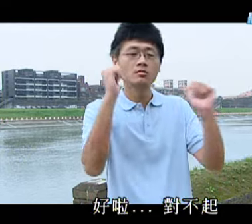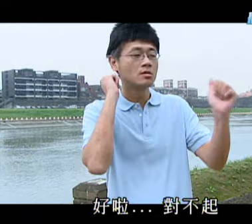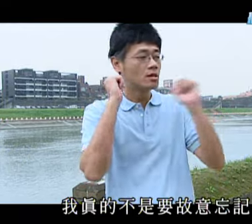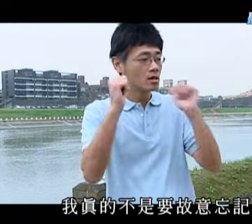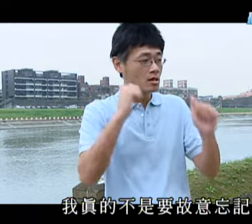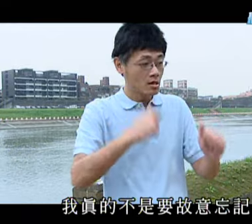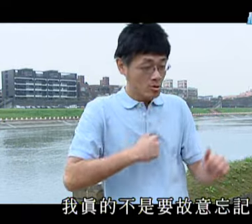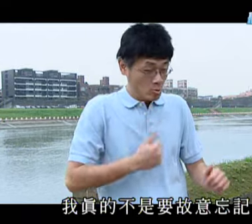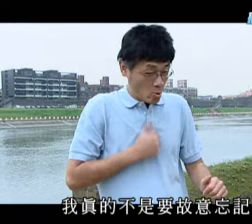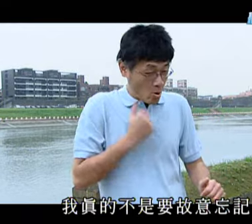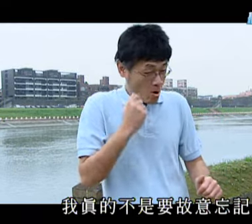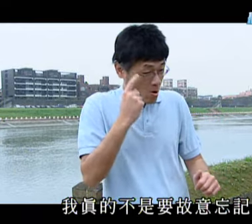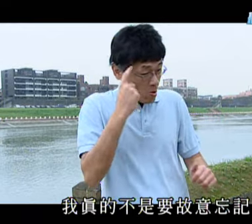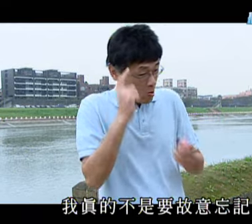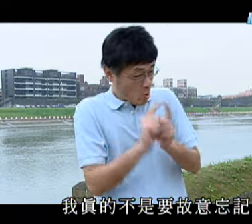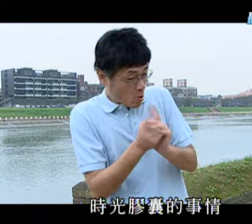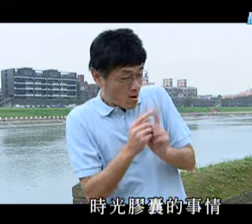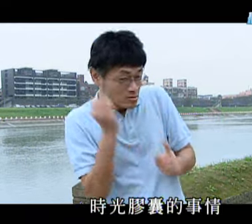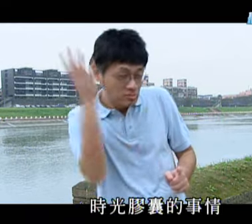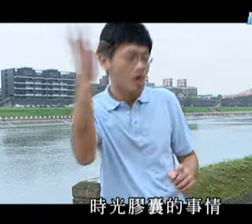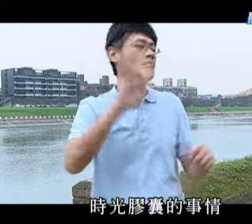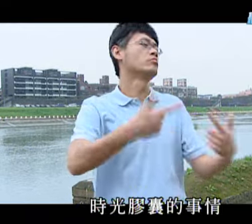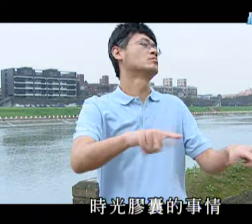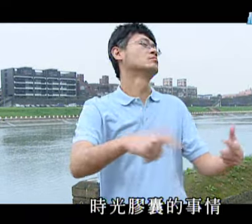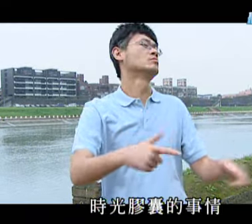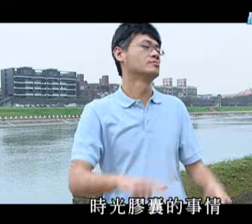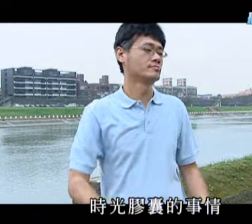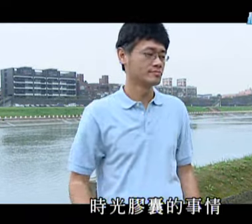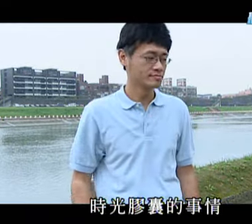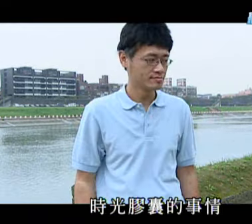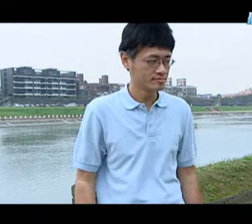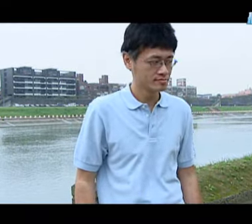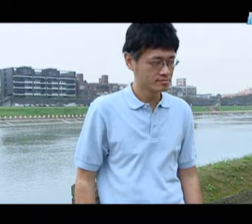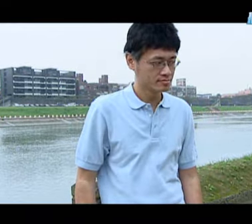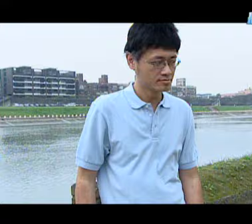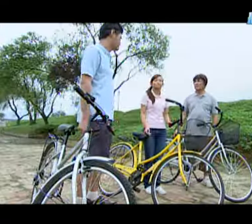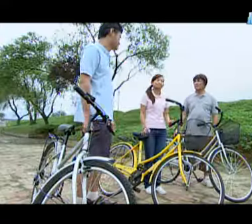真的不是要故意忘记时光胶囊的事情。